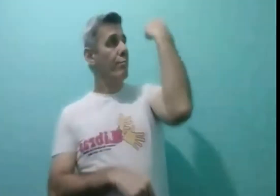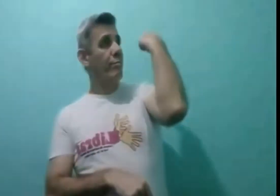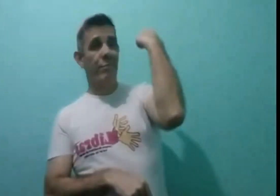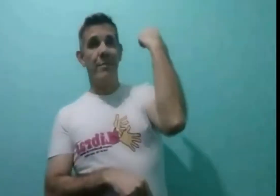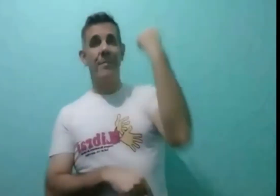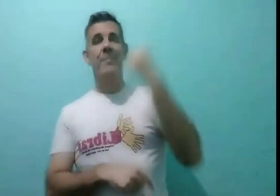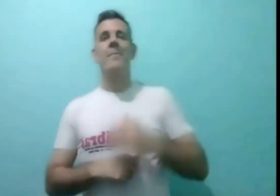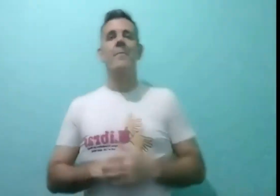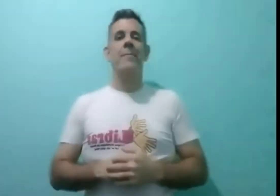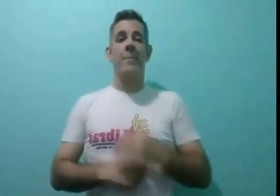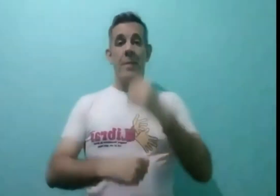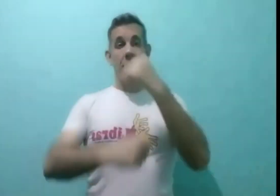vocês um pouco da história.